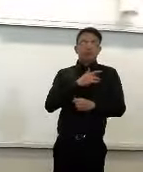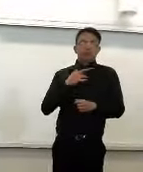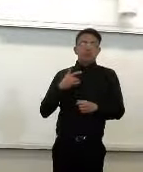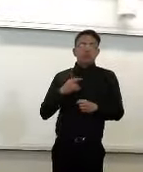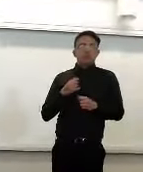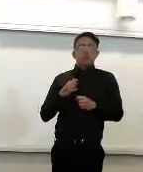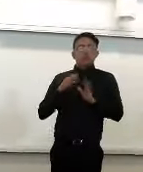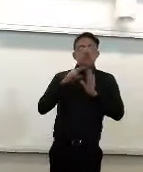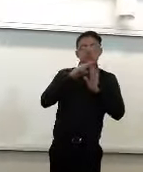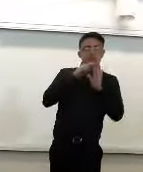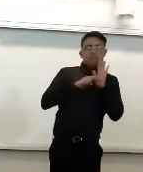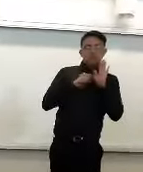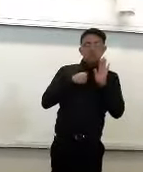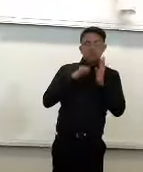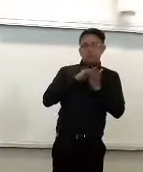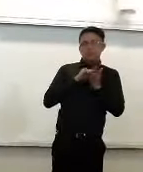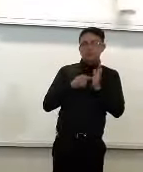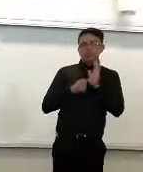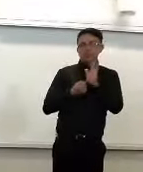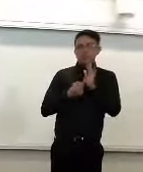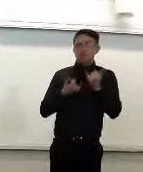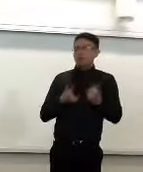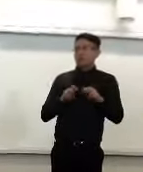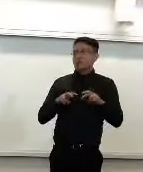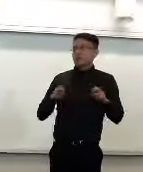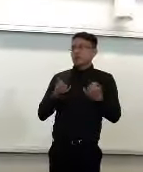que les vamos a socializar, la cual vamos a charlar.